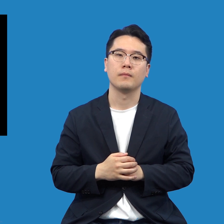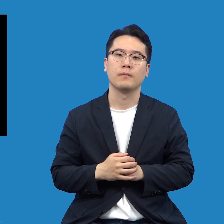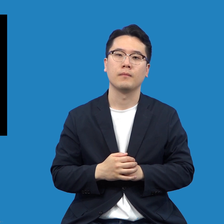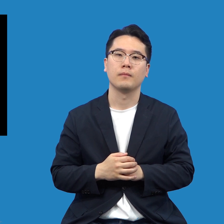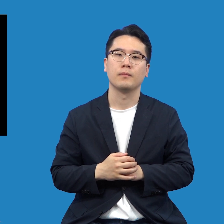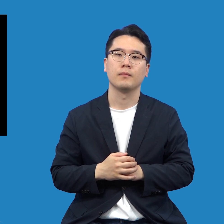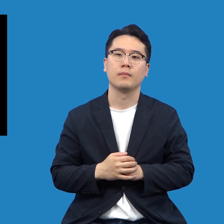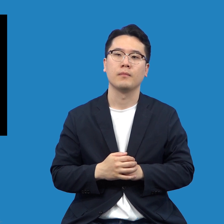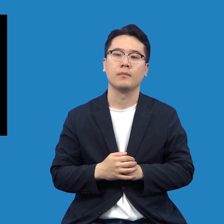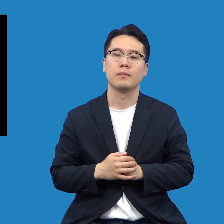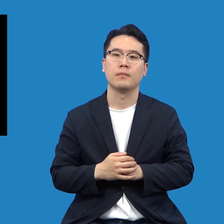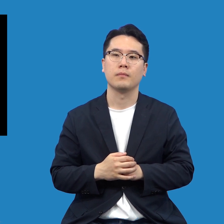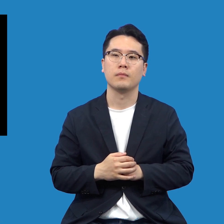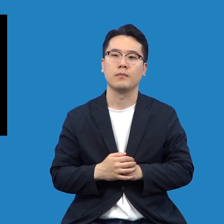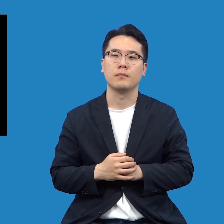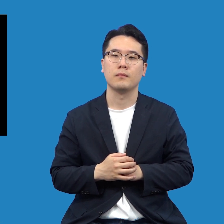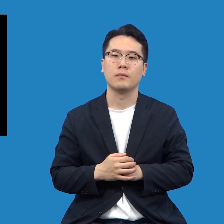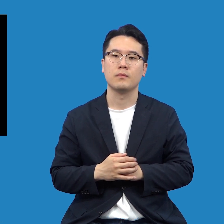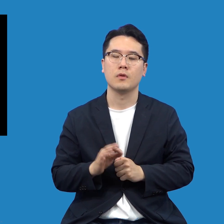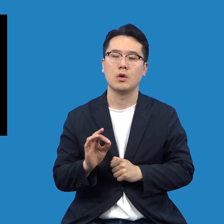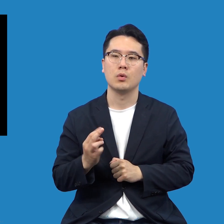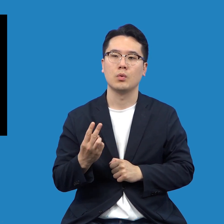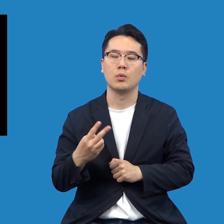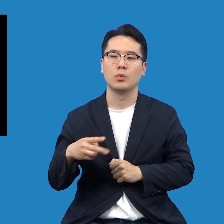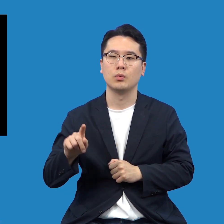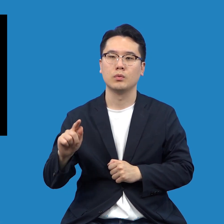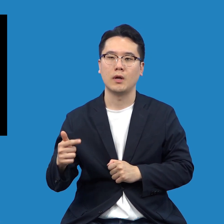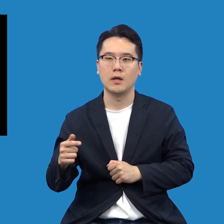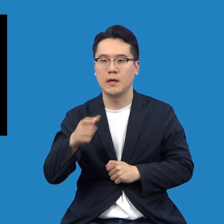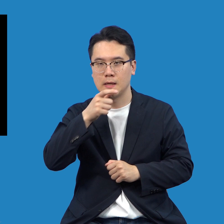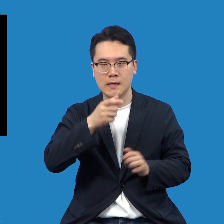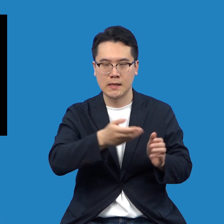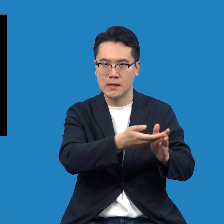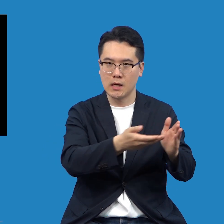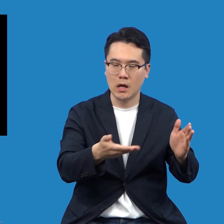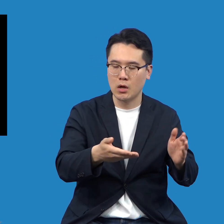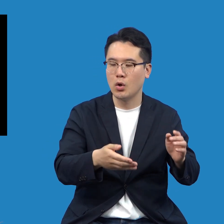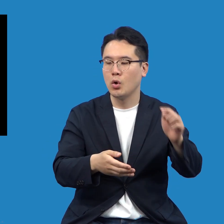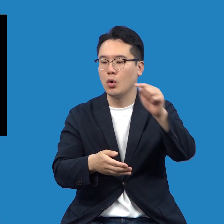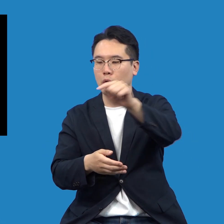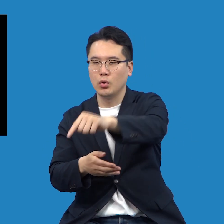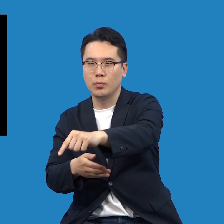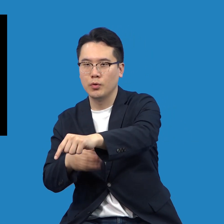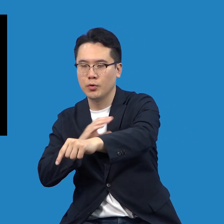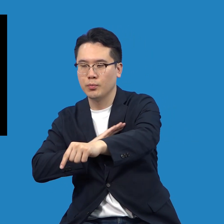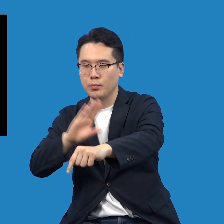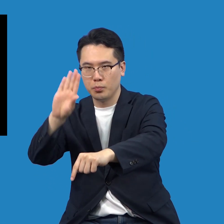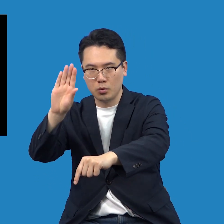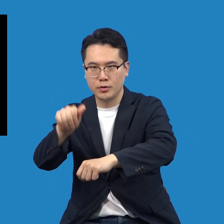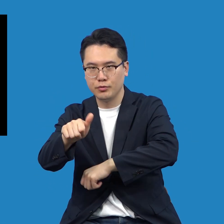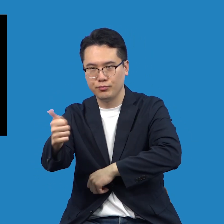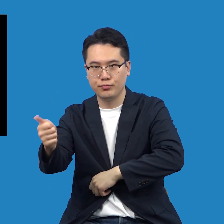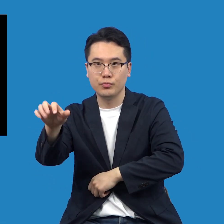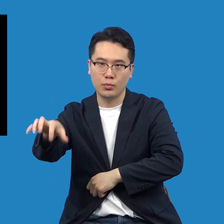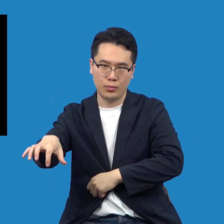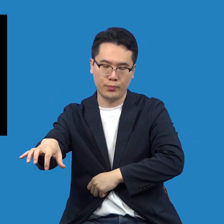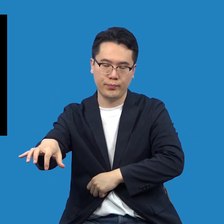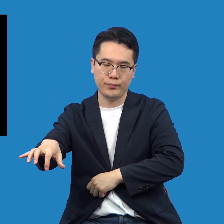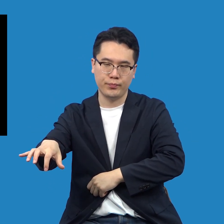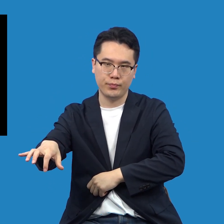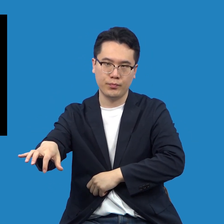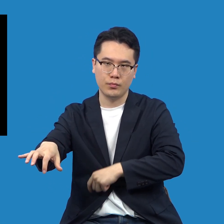이 요단강 건너편 모세가 죽은 땅 아닙니까? 여기에서 이제 엘리사가 혼자 다시